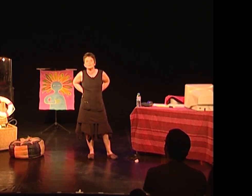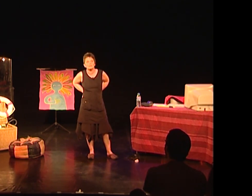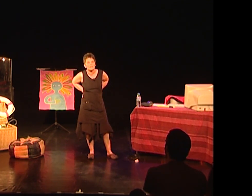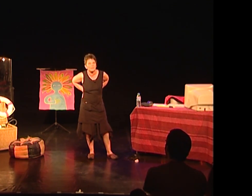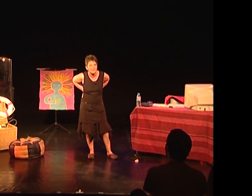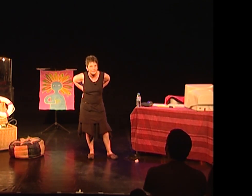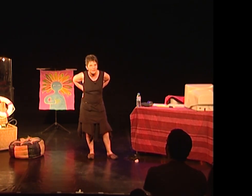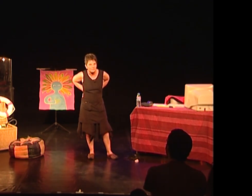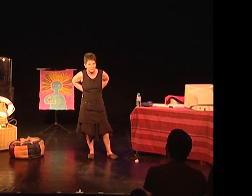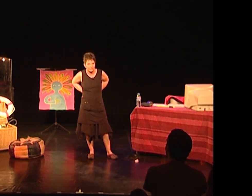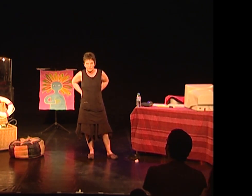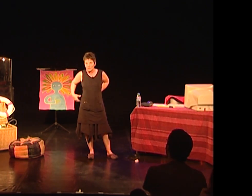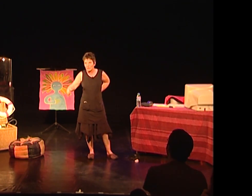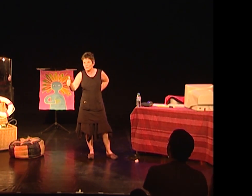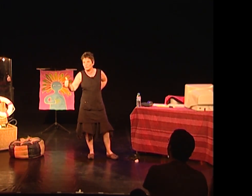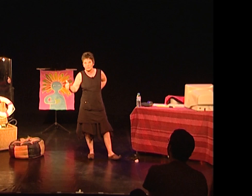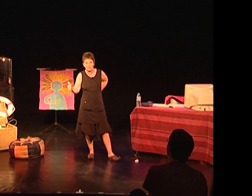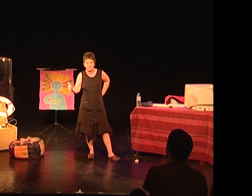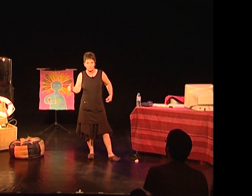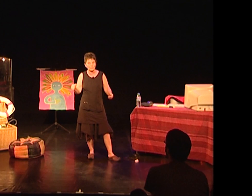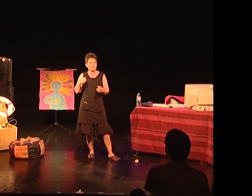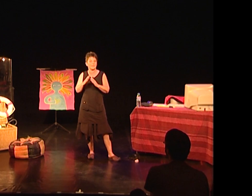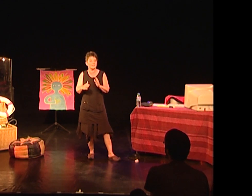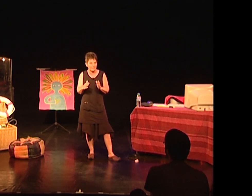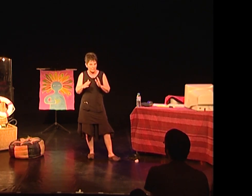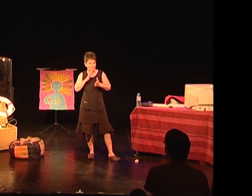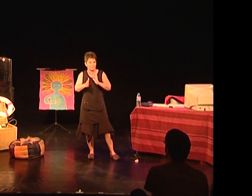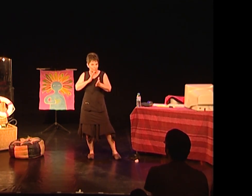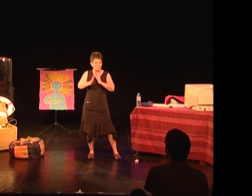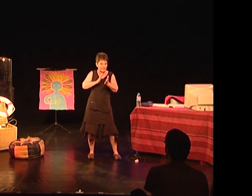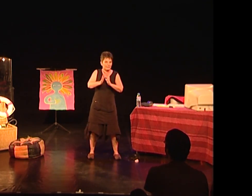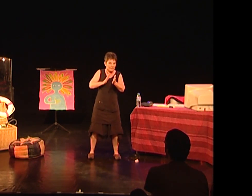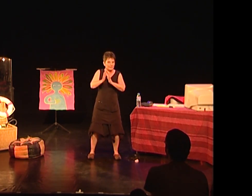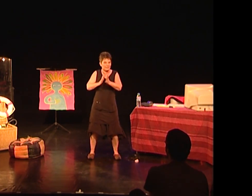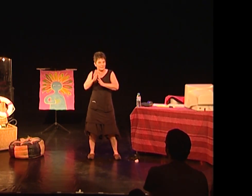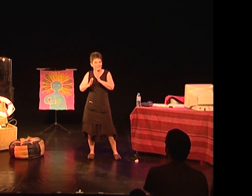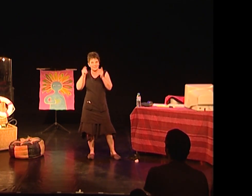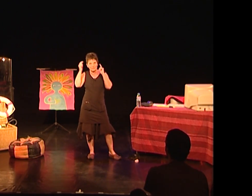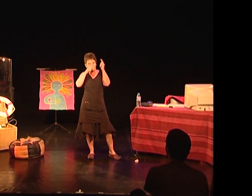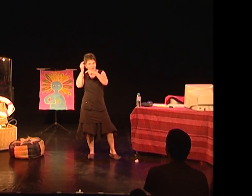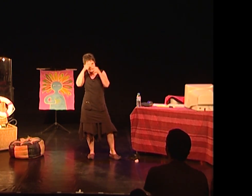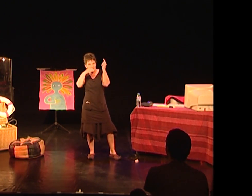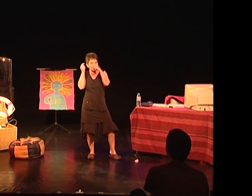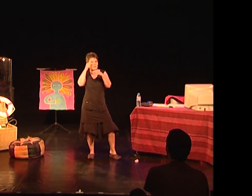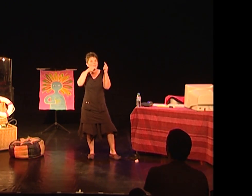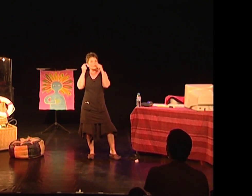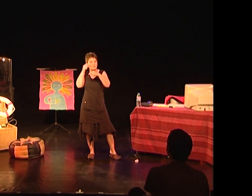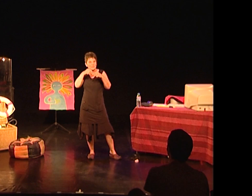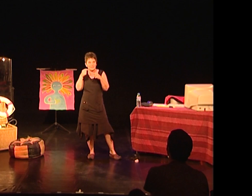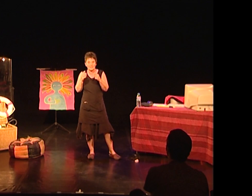dès la maternelle, déjà, on serait vachement mieux latéralisé parce que ça fait drôlement travailler, cerveau droit, cerveau gauche.